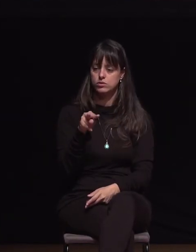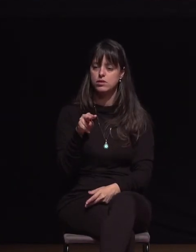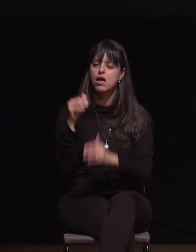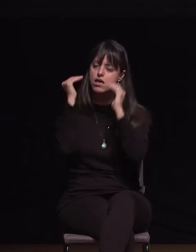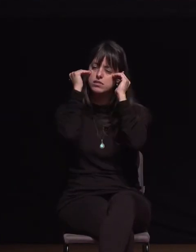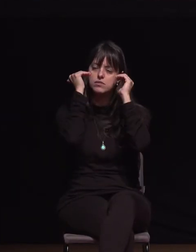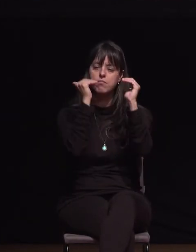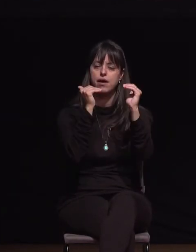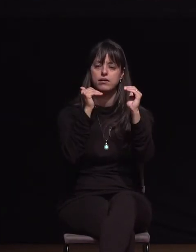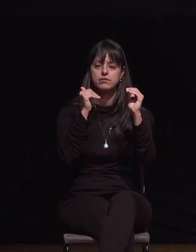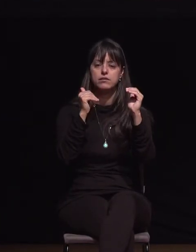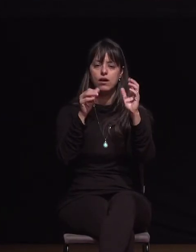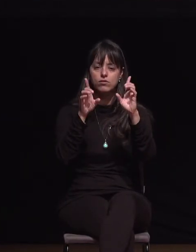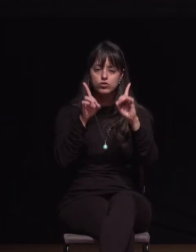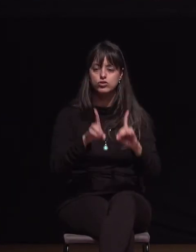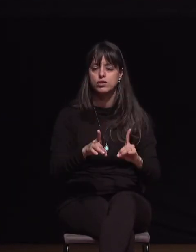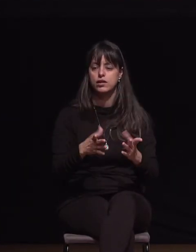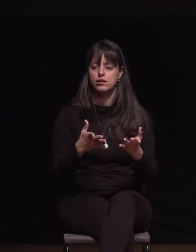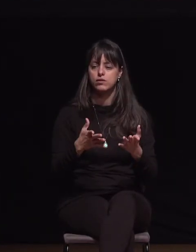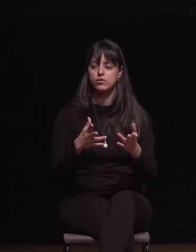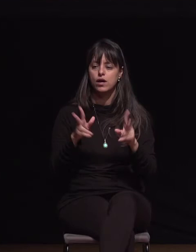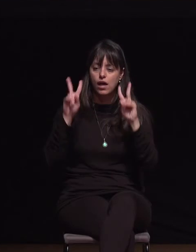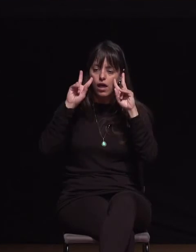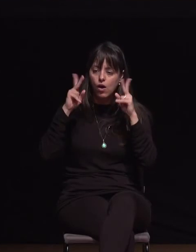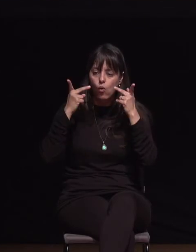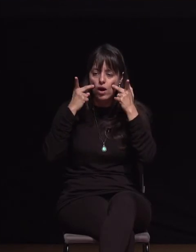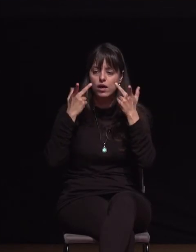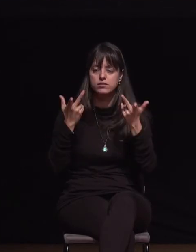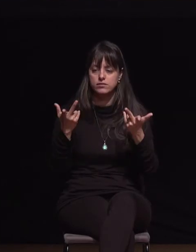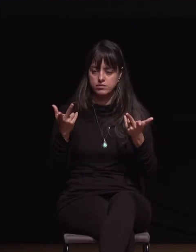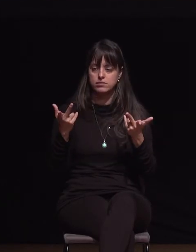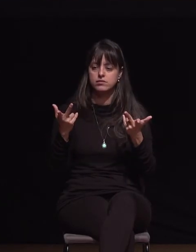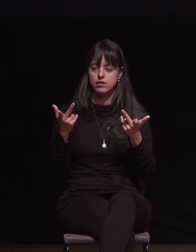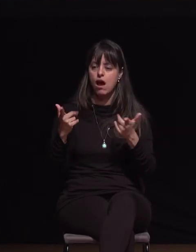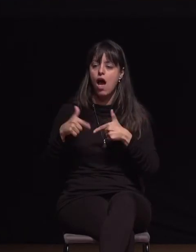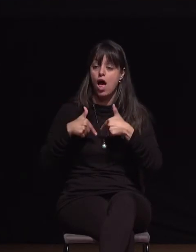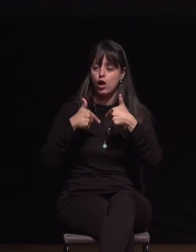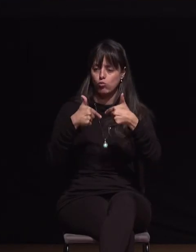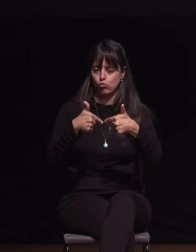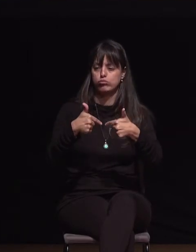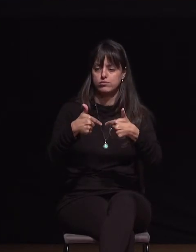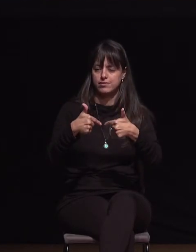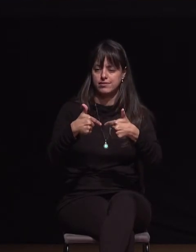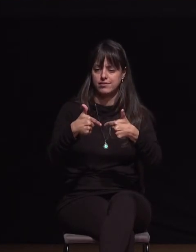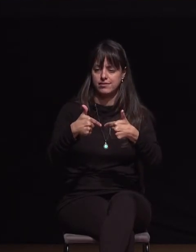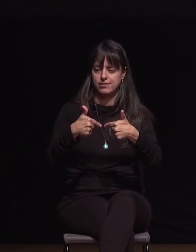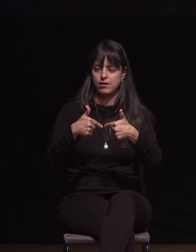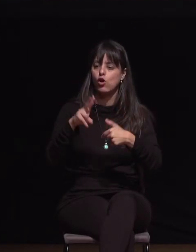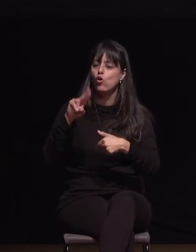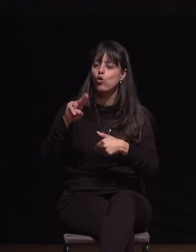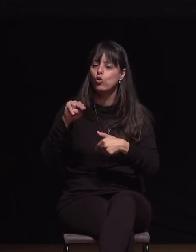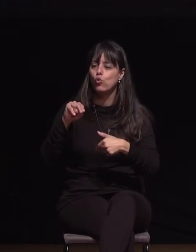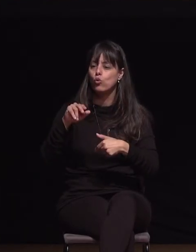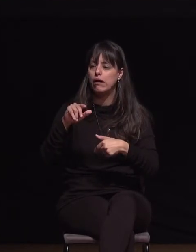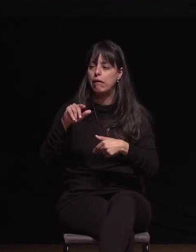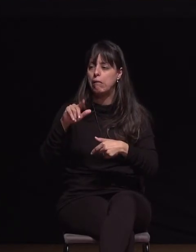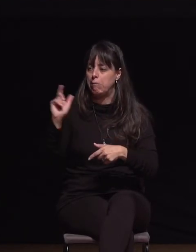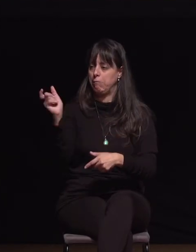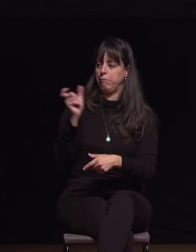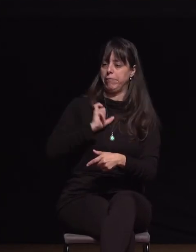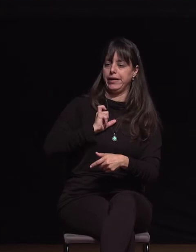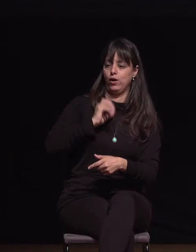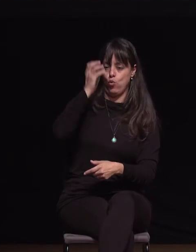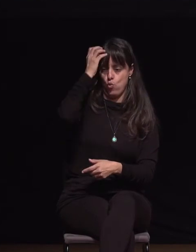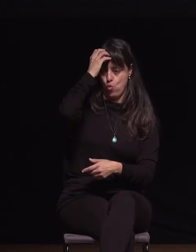os direitos, que reconhece essa luta, que nunca me culpabilizaram. E eu